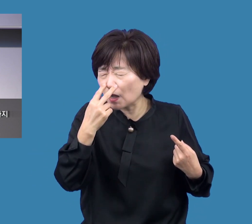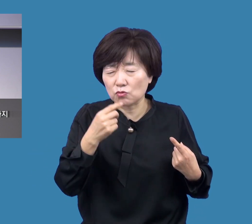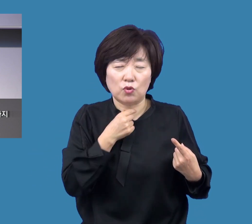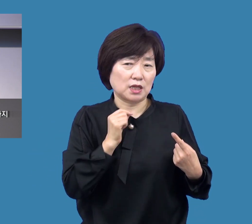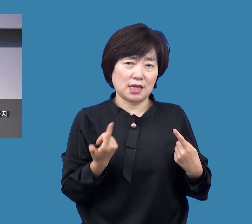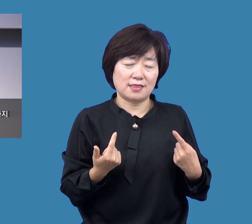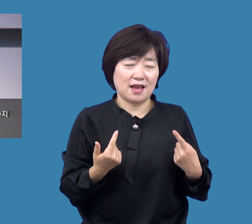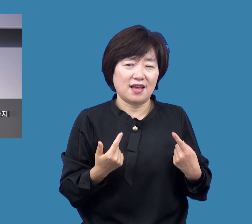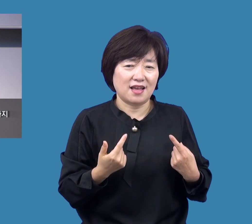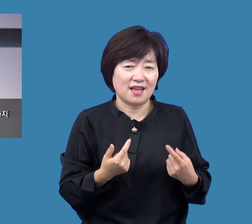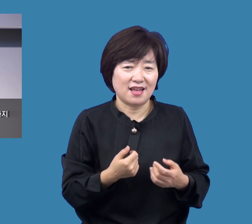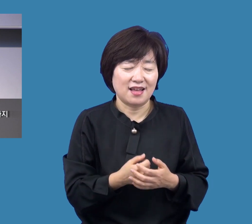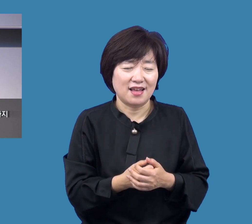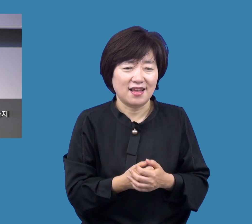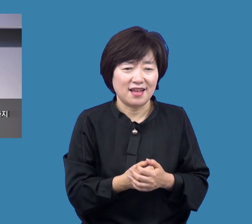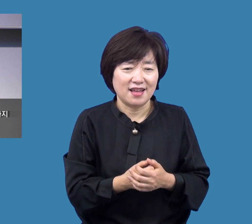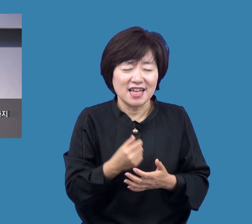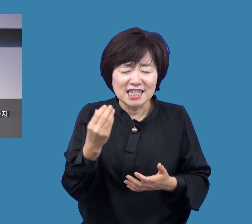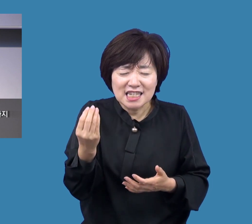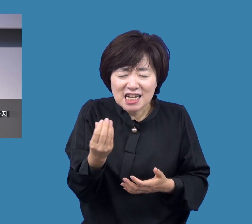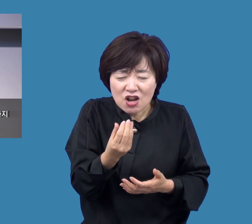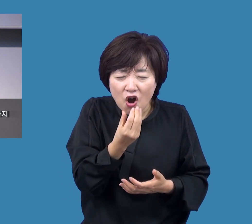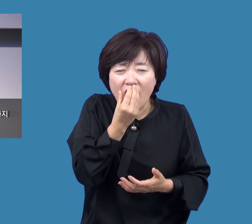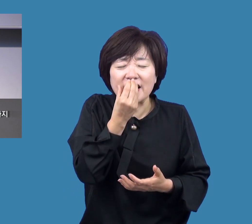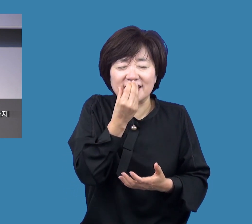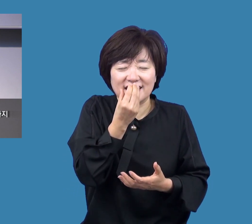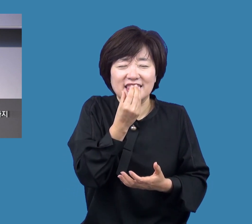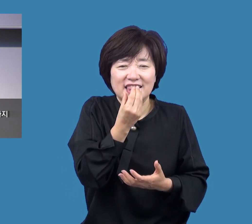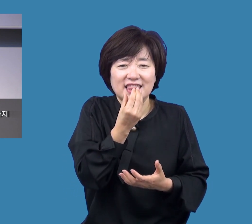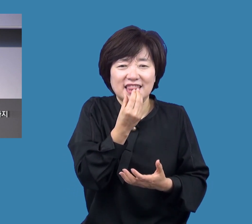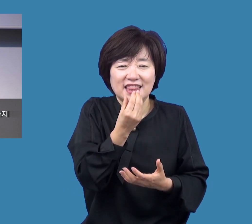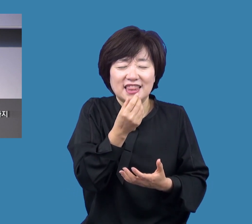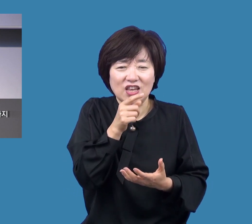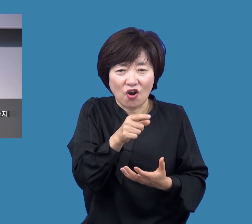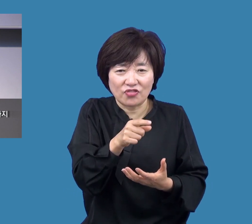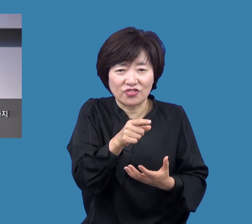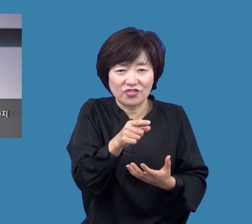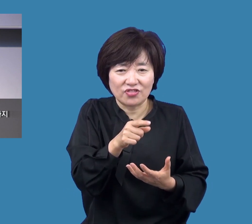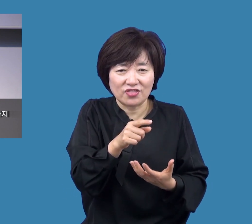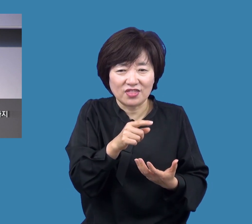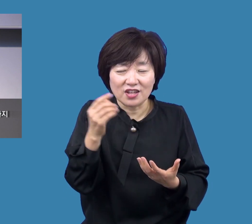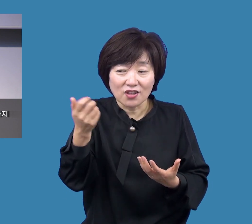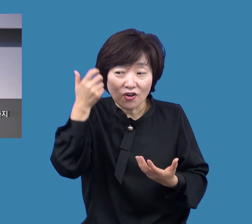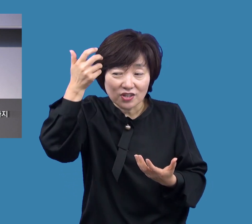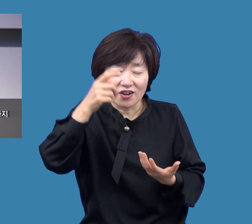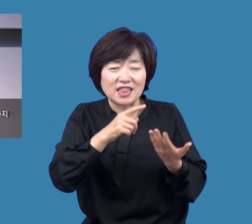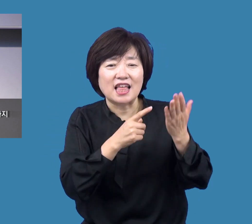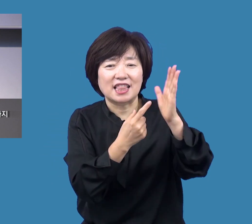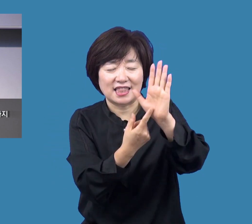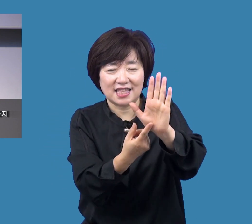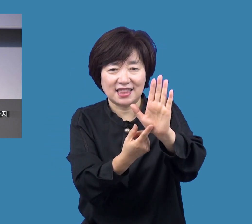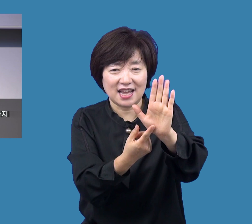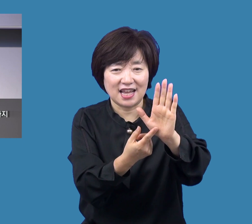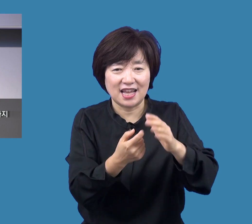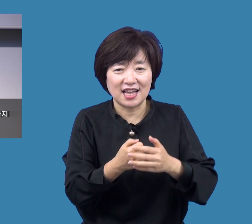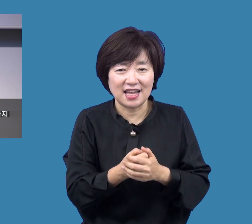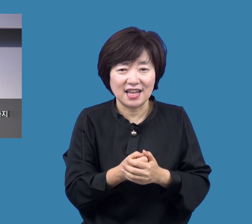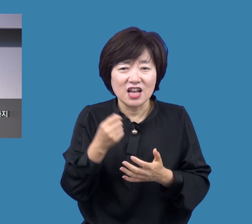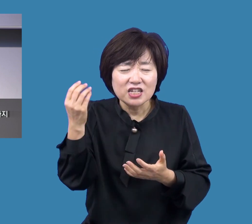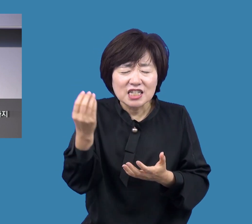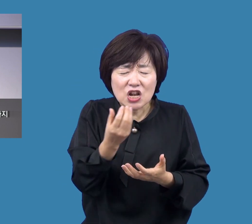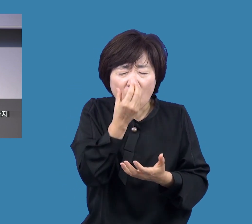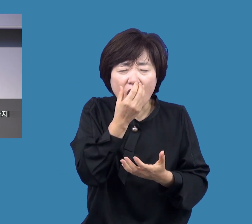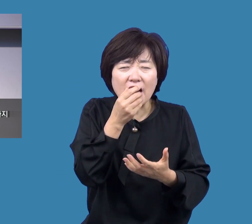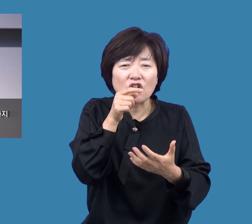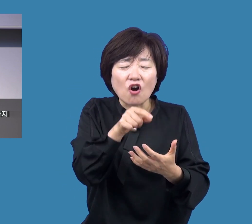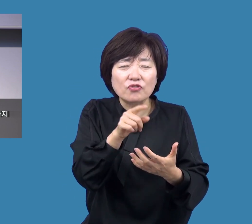자, 12장은요 신령한 것에 대한 이야기를 하는 겁니다. 그러면서 성령님의 나타내심은 이러고 그 신령한 것을 표현한 건데, 신령한이라고 하는